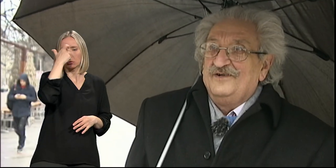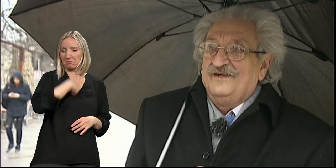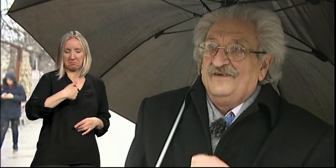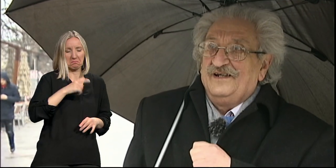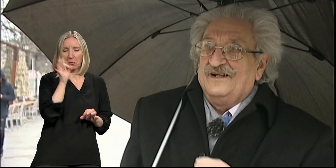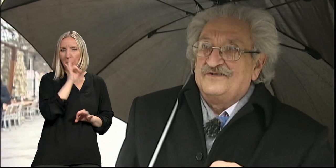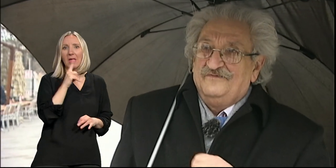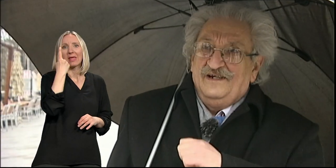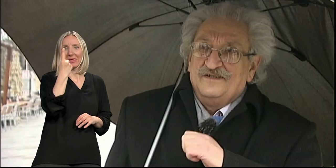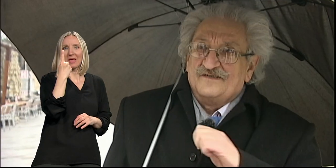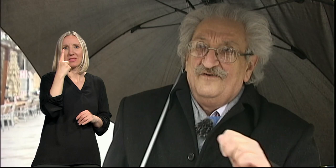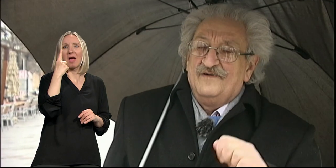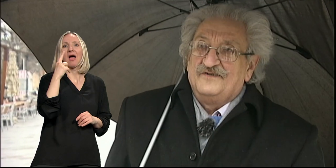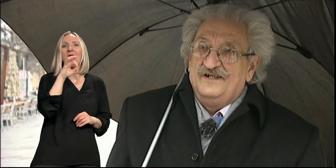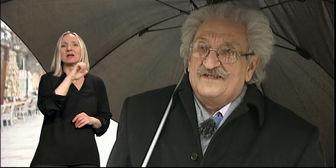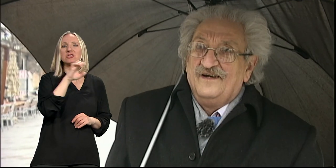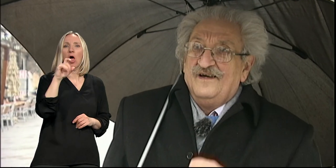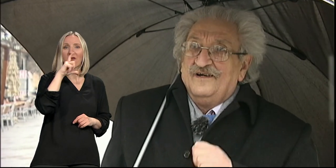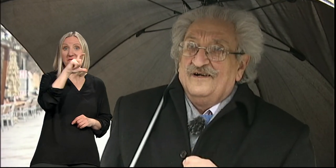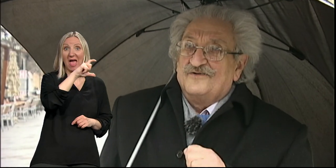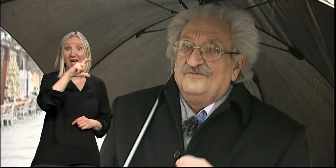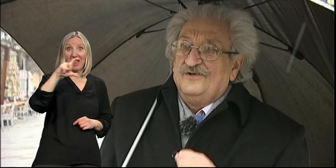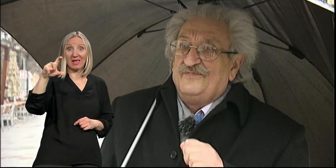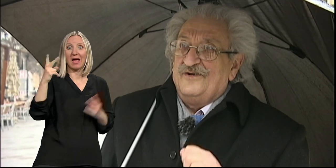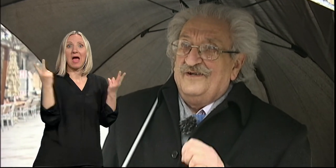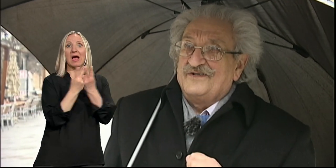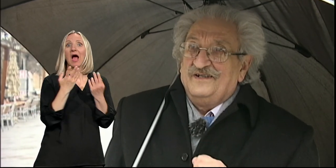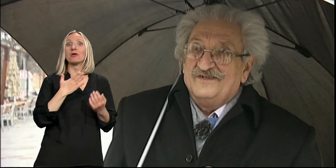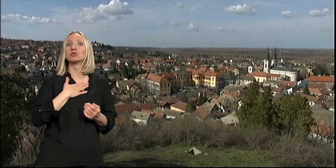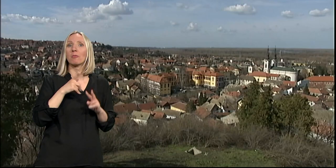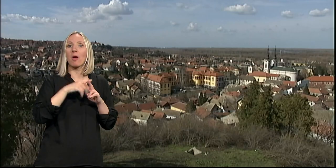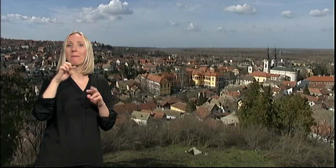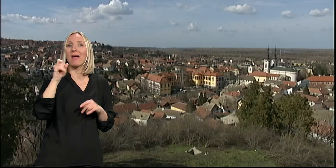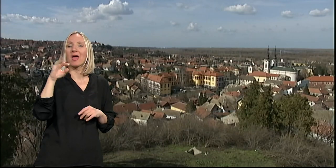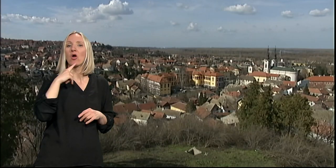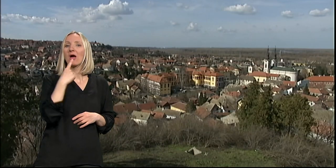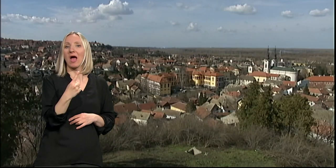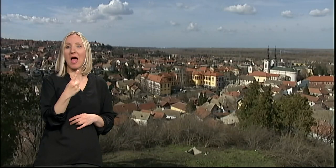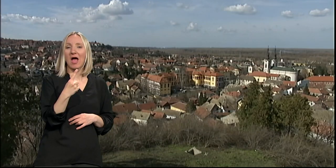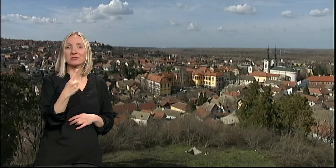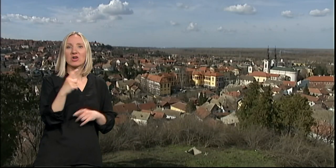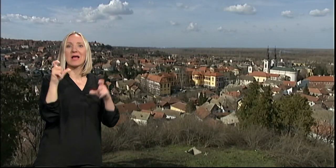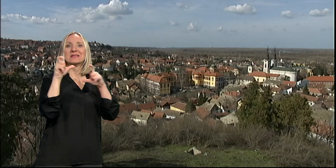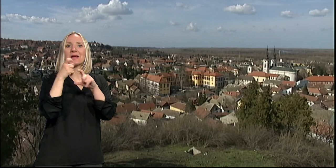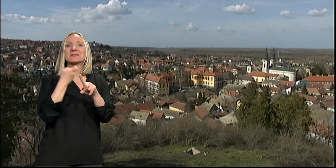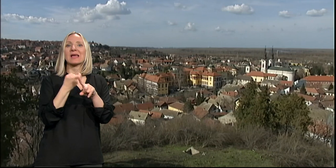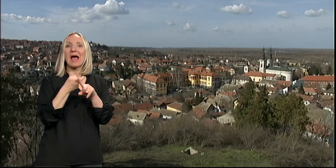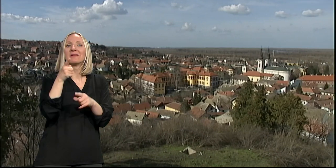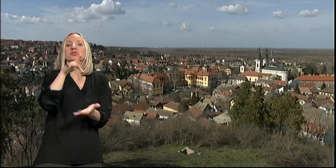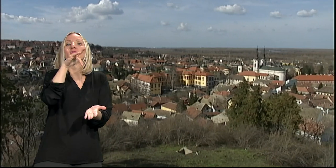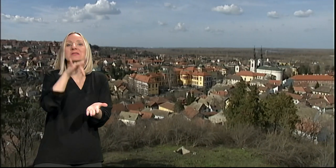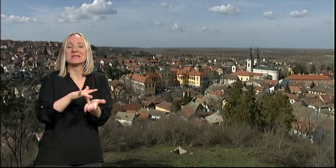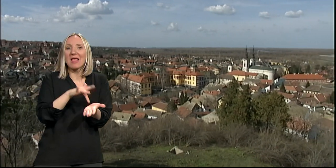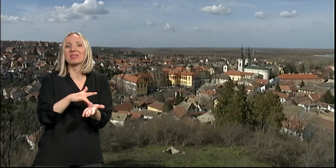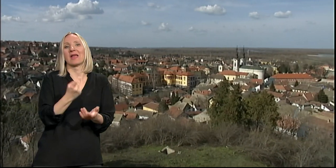mjestu samo ima velikim slovima rečenica, kao što moj Pero reče, kaže, Sremski Karlovci su centar srpske duhovnosti.